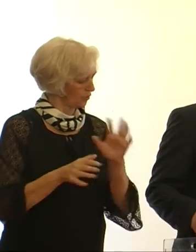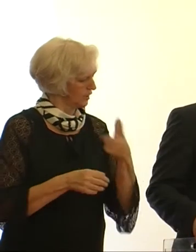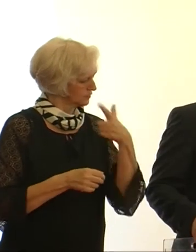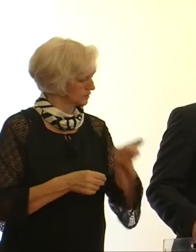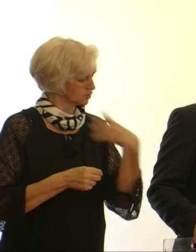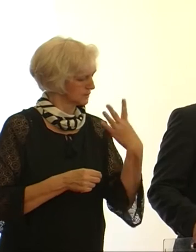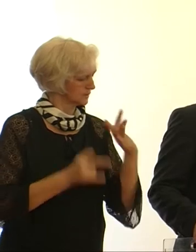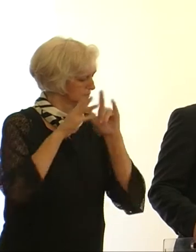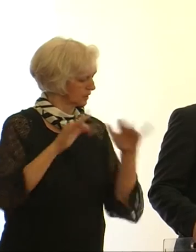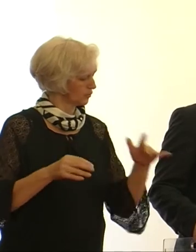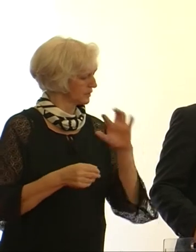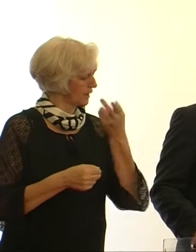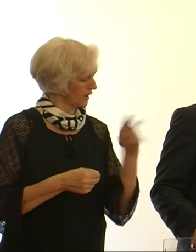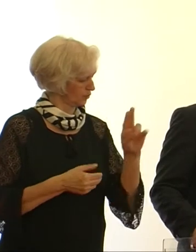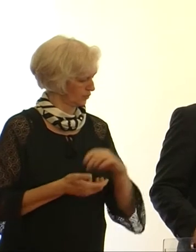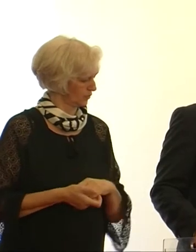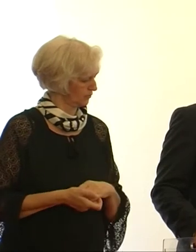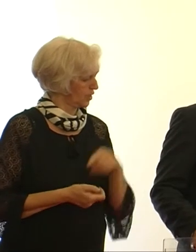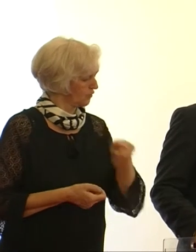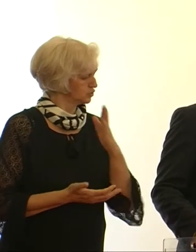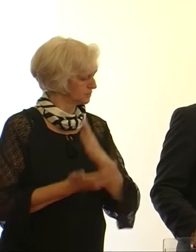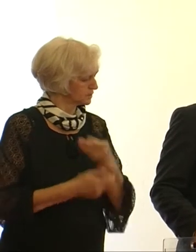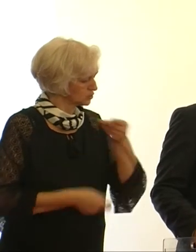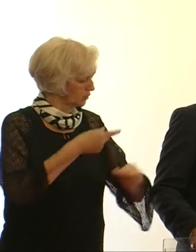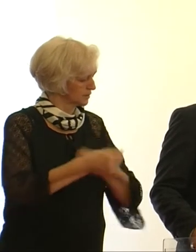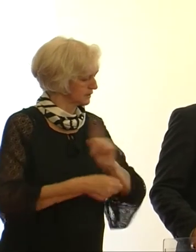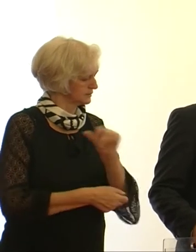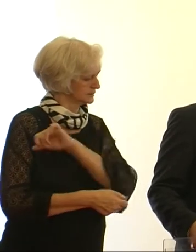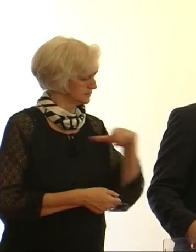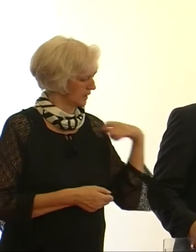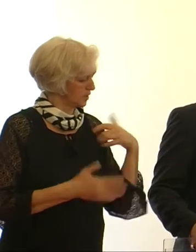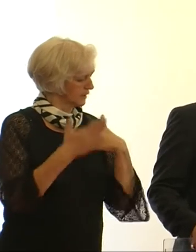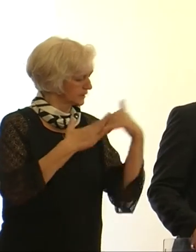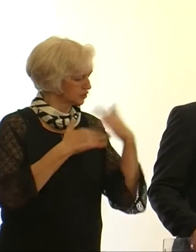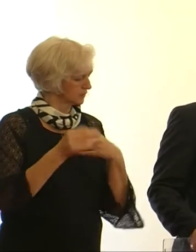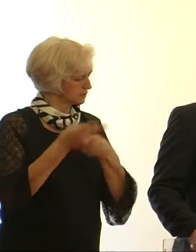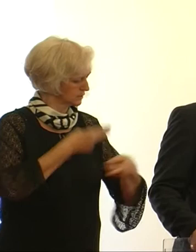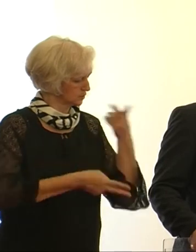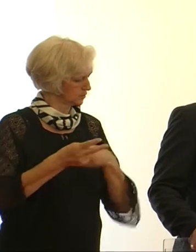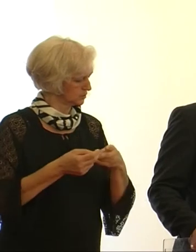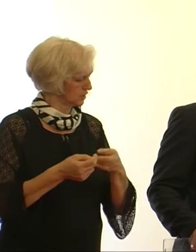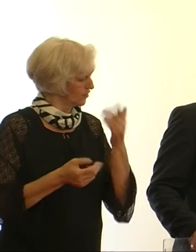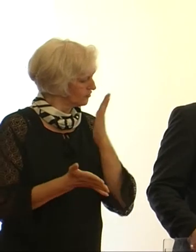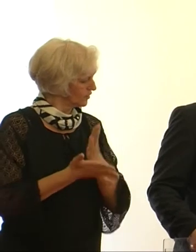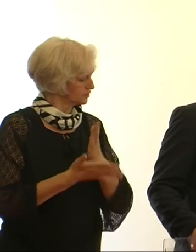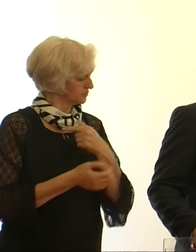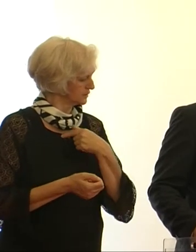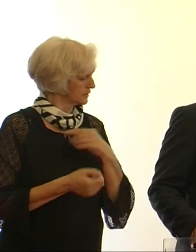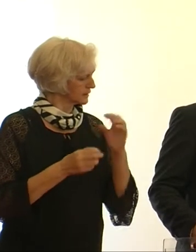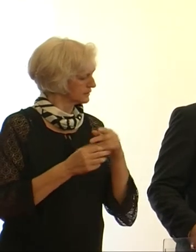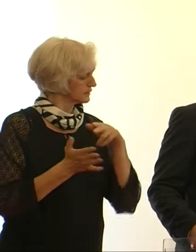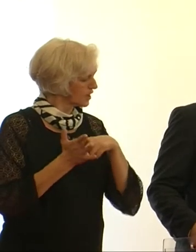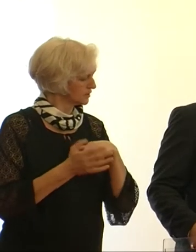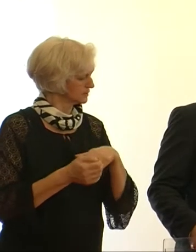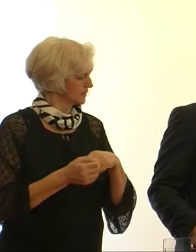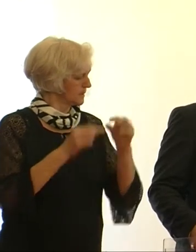nastaviti raditi, jeste jačanje ekonomije Bosne i Hercegovine, jačanje vladavine prava i borba